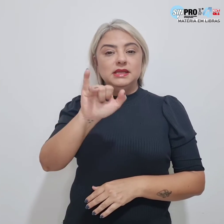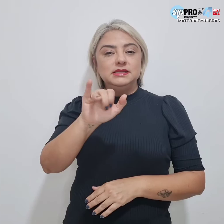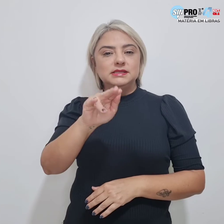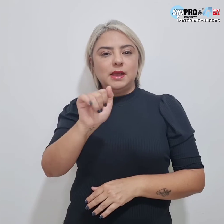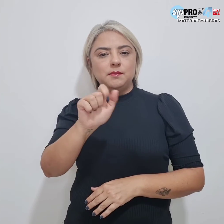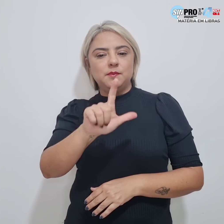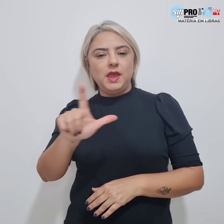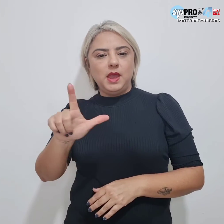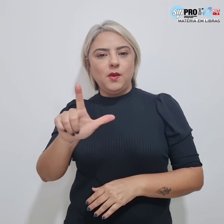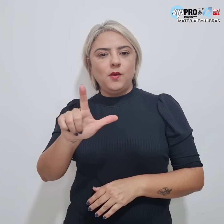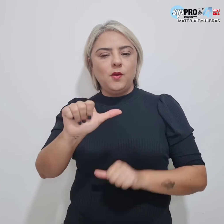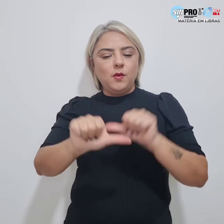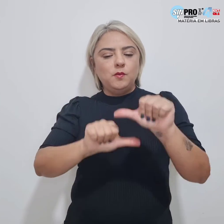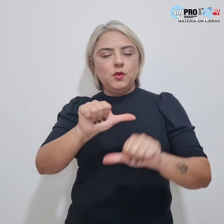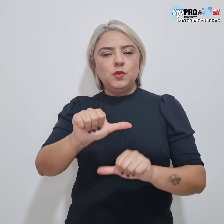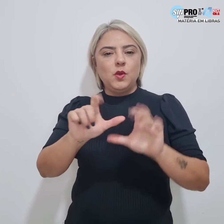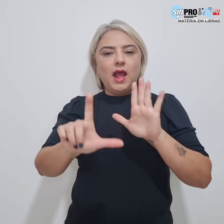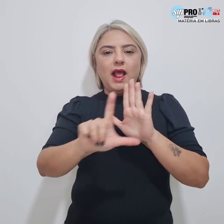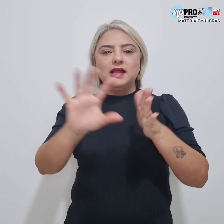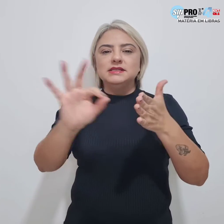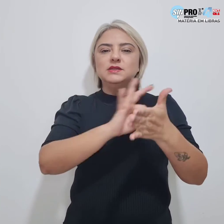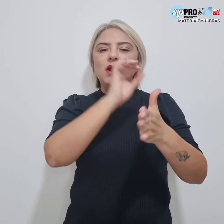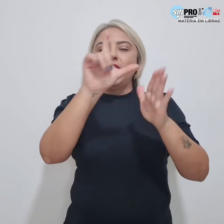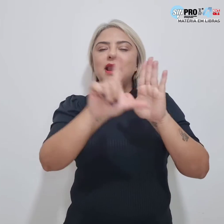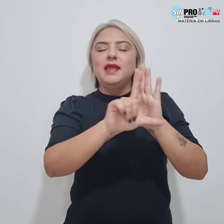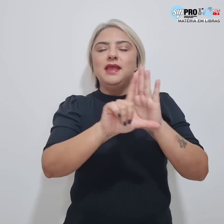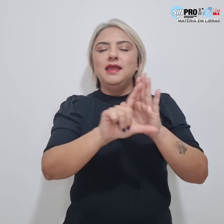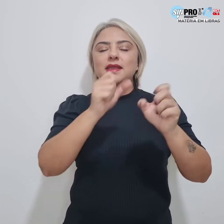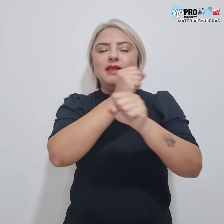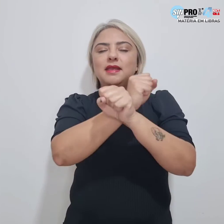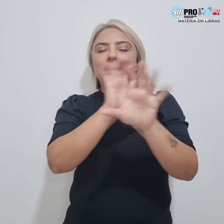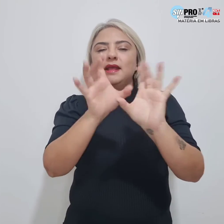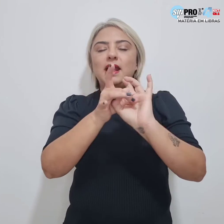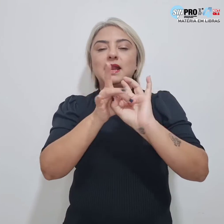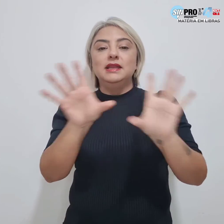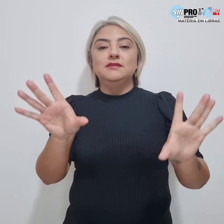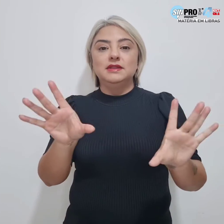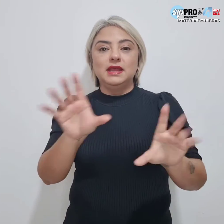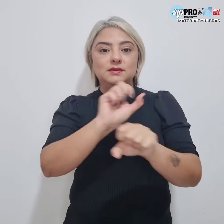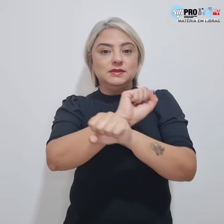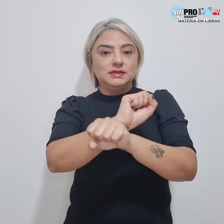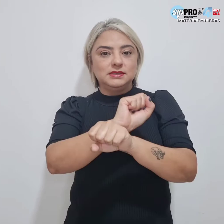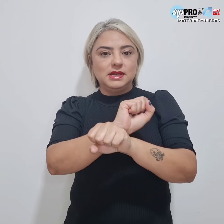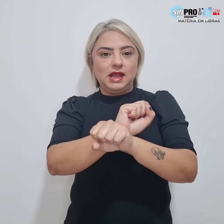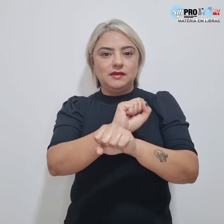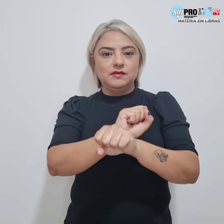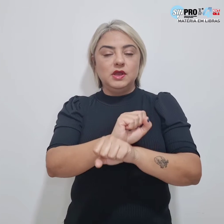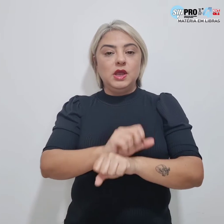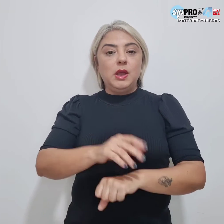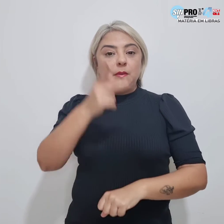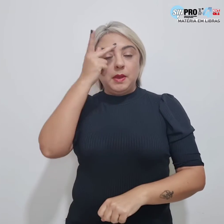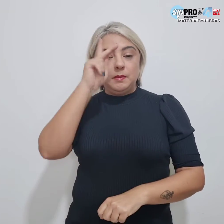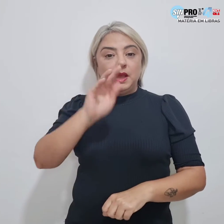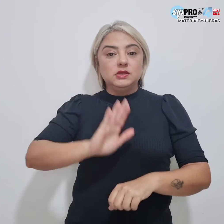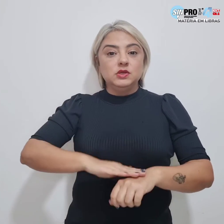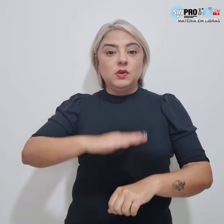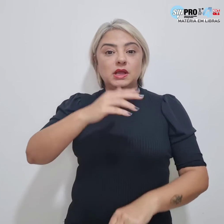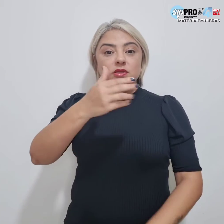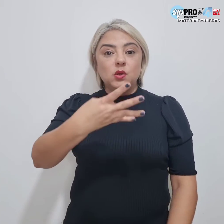foi promulgada a Lei Áurea, que concedia a abolição da escravatura para os mais de 4,9